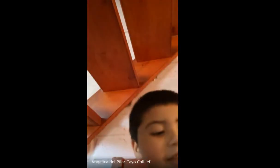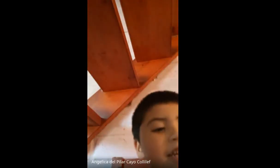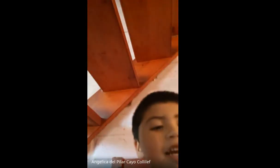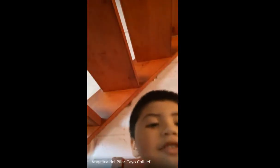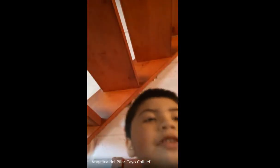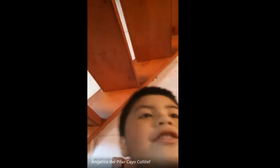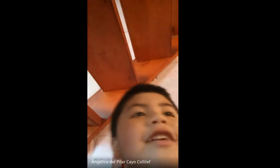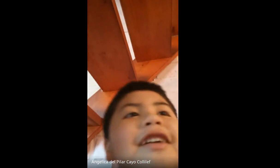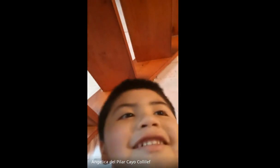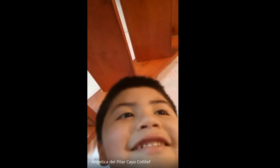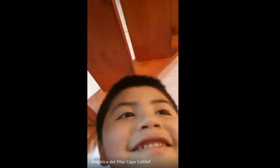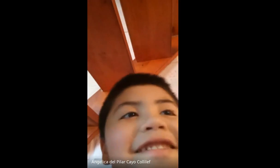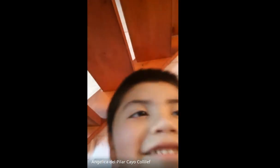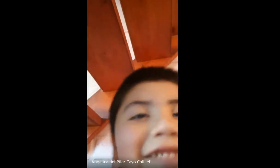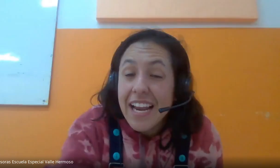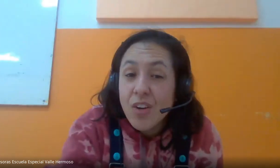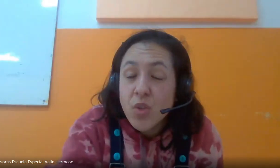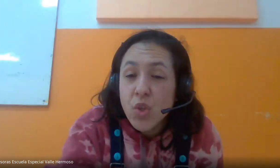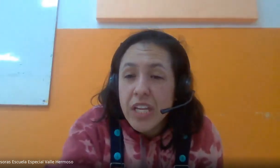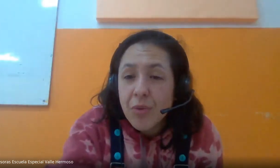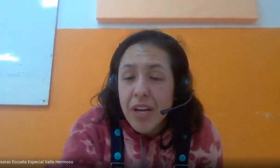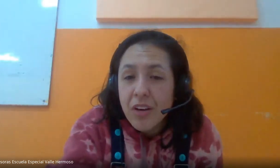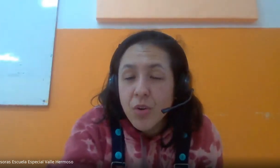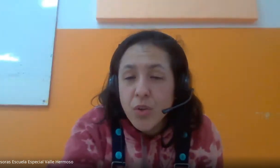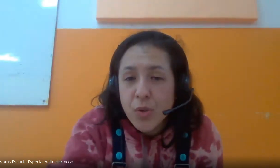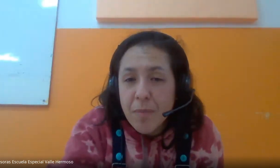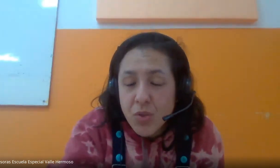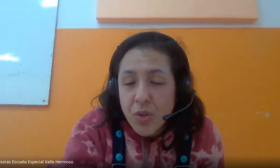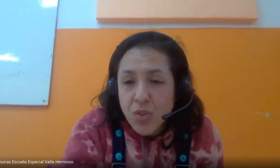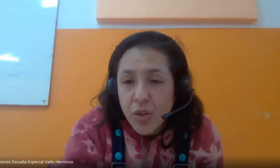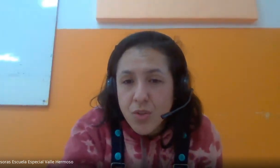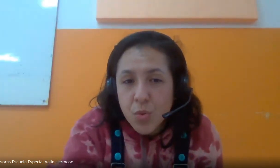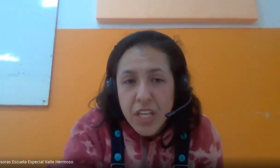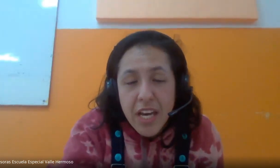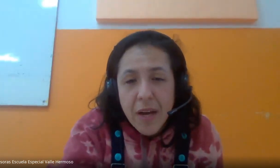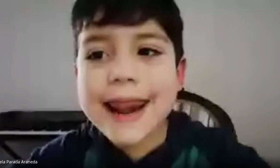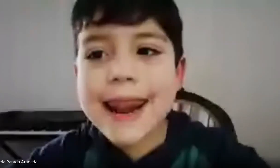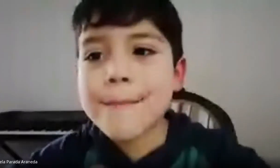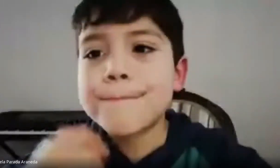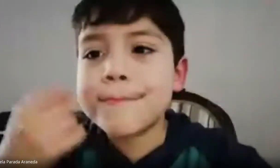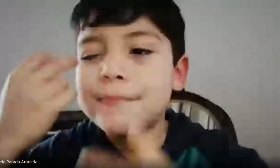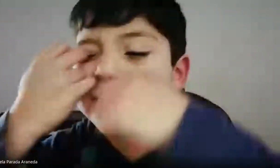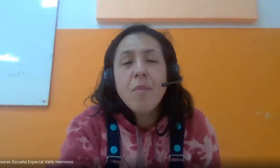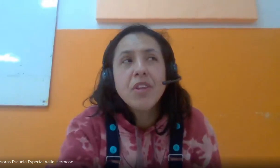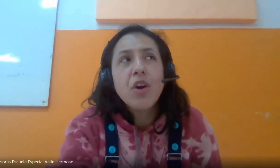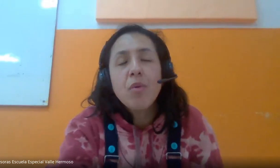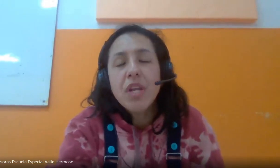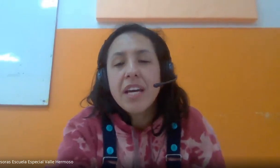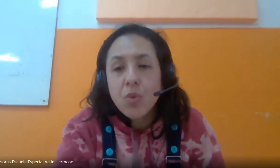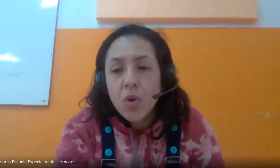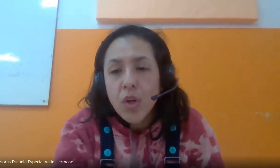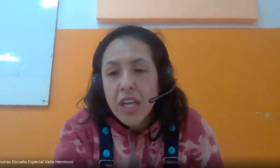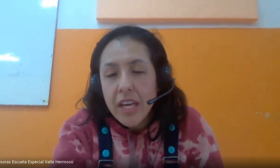Mi tía sorda. Mi tía sorda. Miren, ahí al Alonso tiene una, conoce a una persona sorda, su tía. ¿Y cómo te comunicas tú con ella,